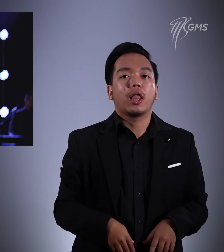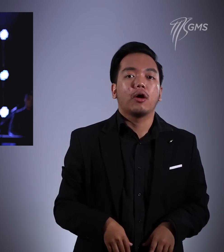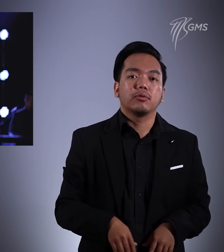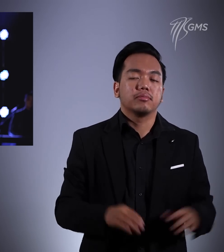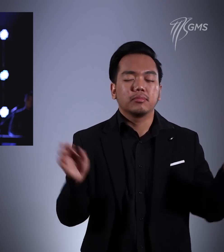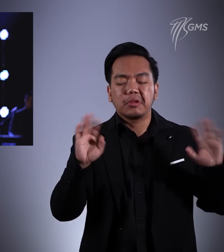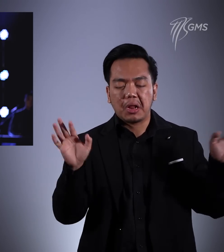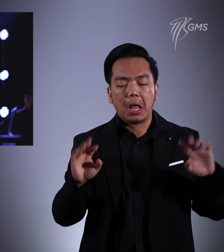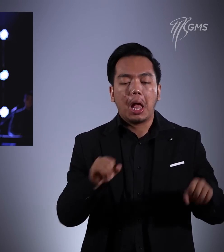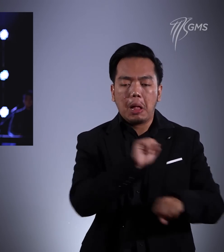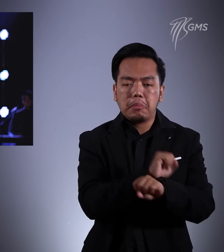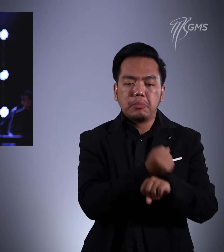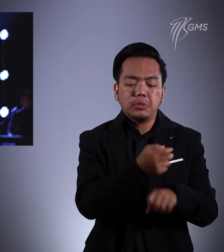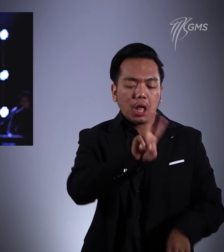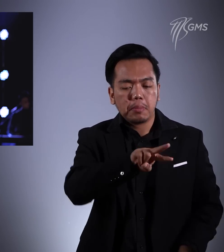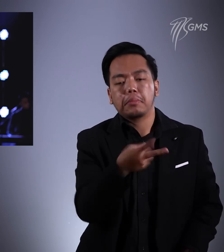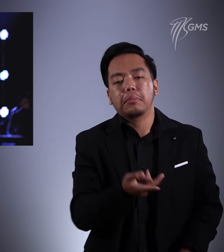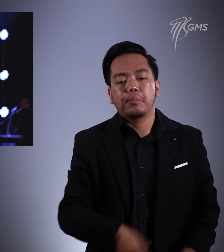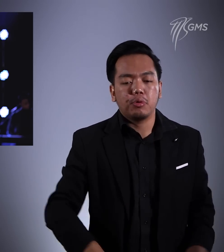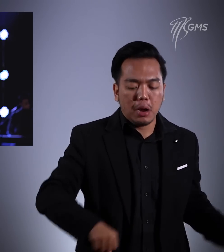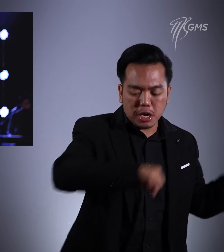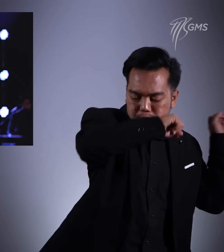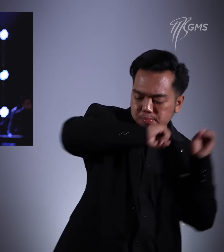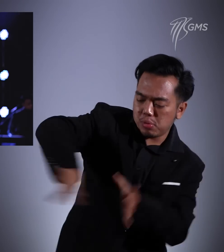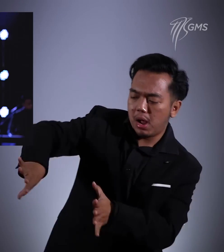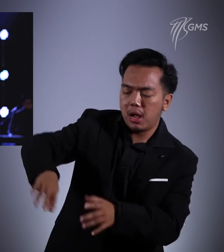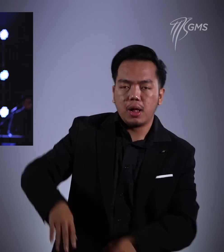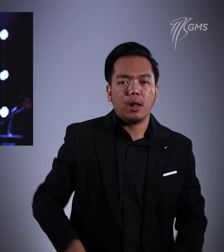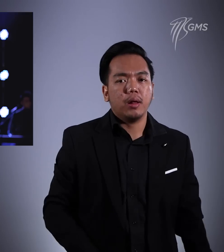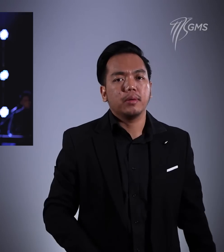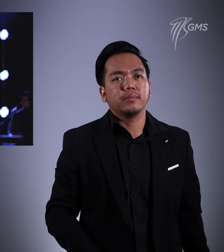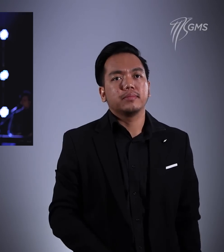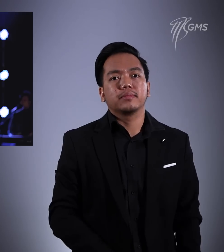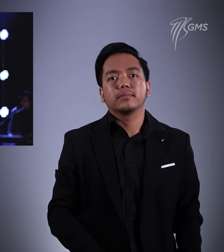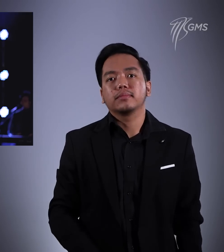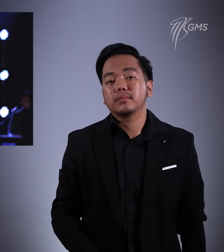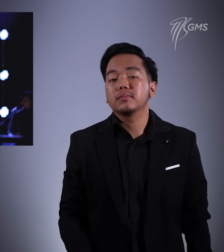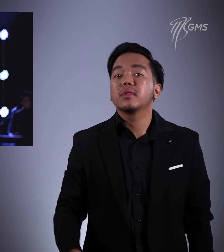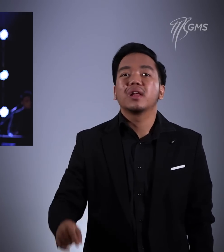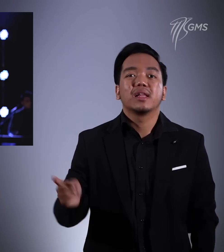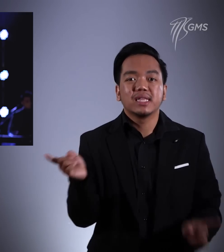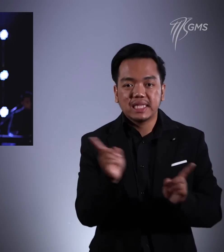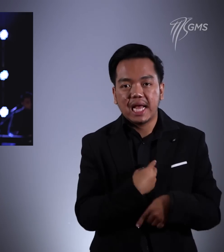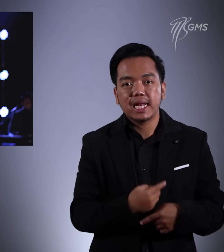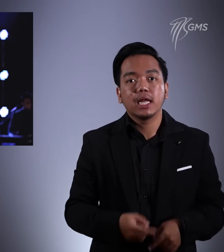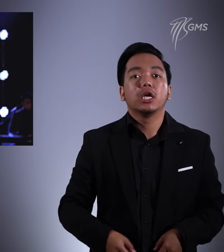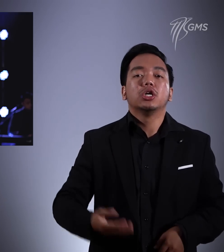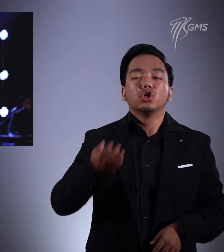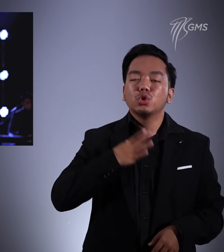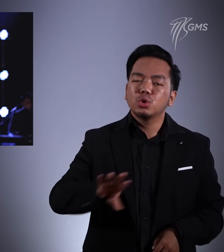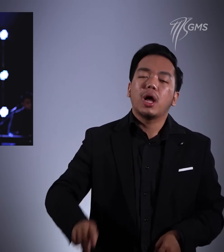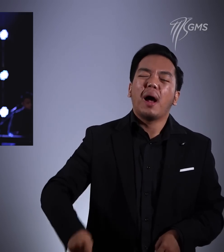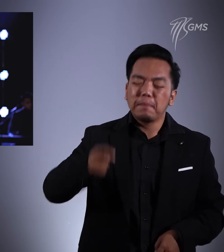hadapan Allah, berseru bagi bangsa Israel, Tuhan tidak korting 70 tahun itu. Jadi mereka sudah pasti dapat